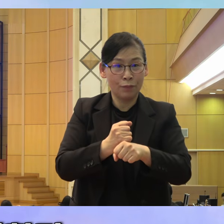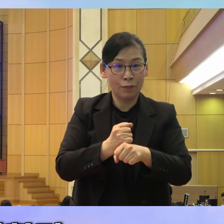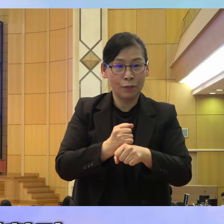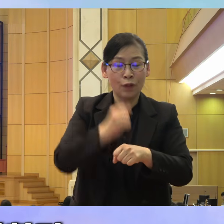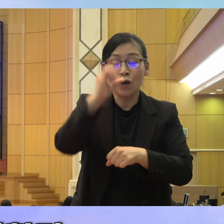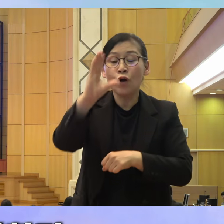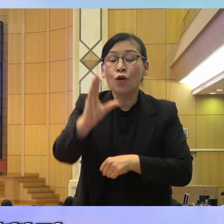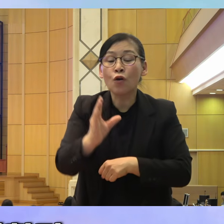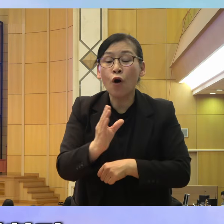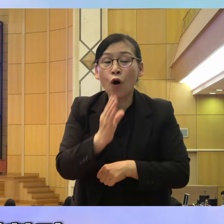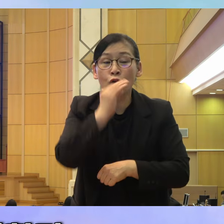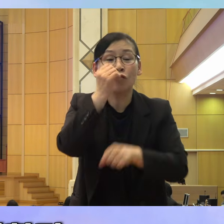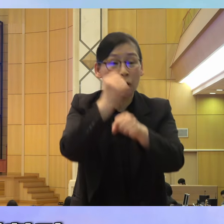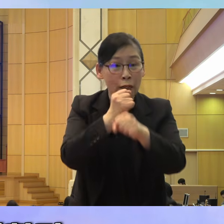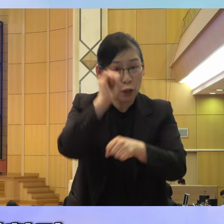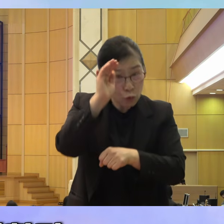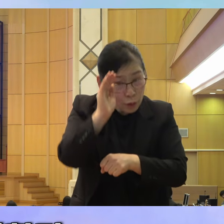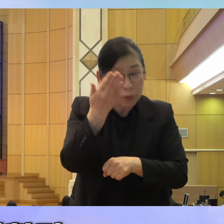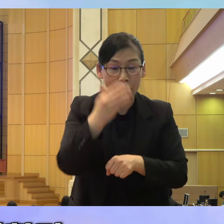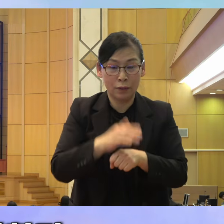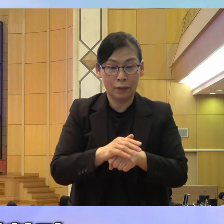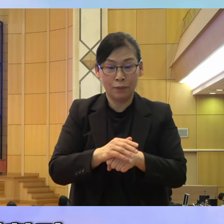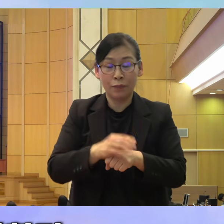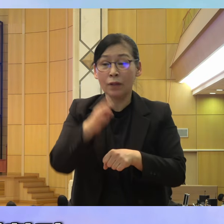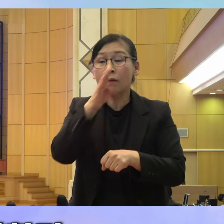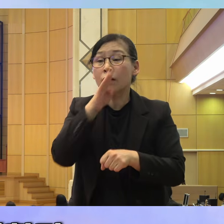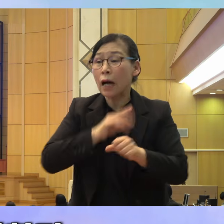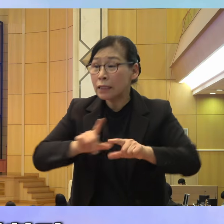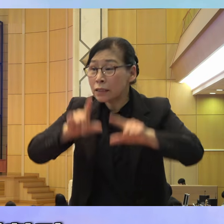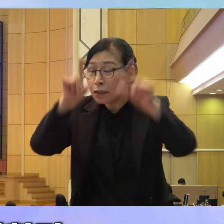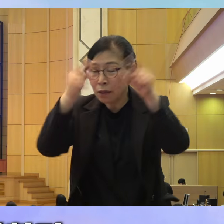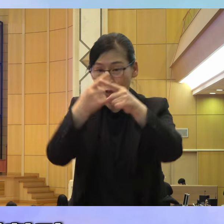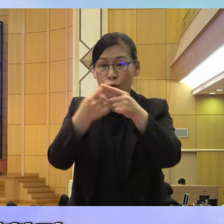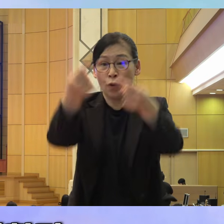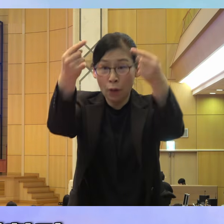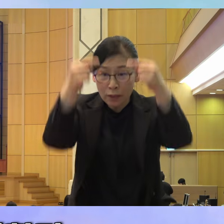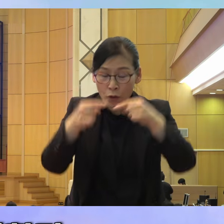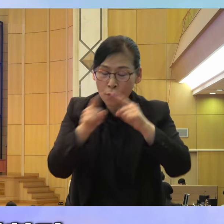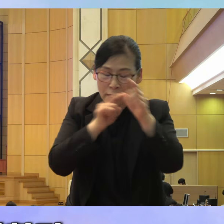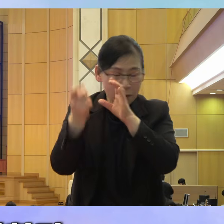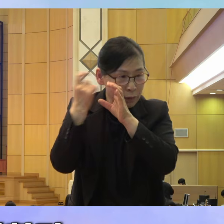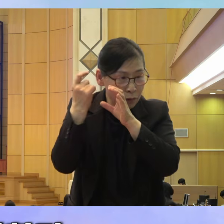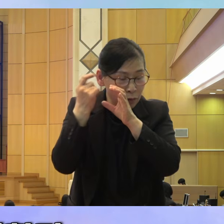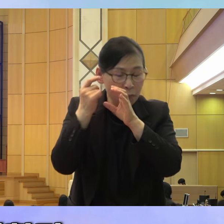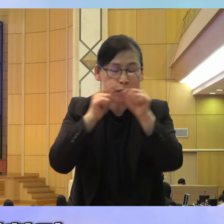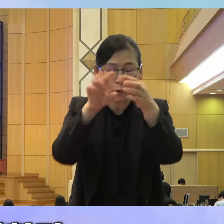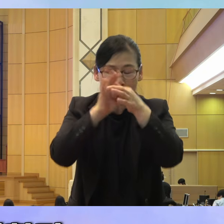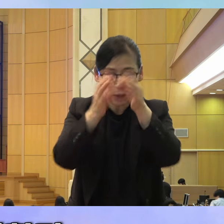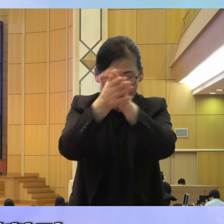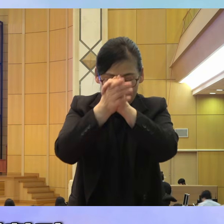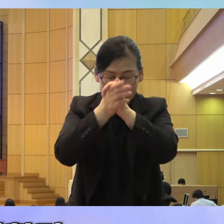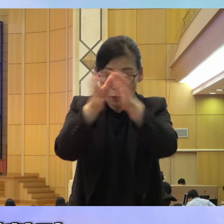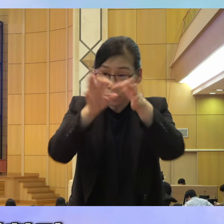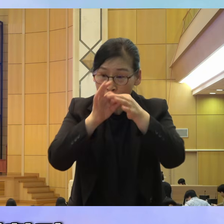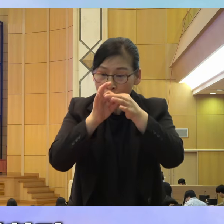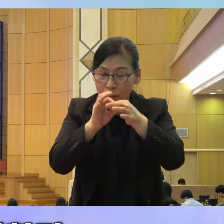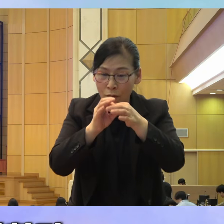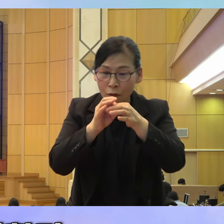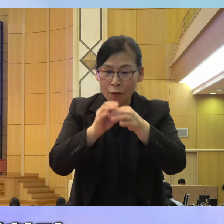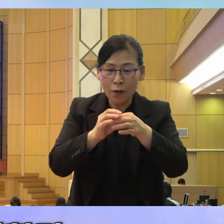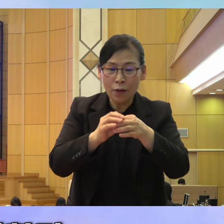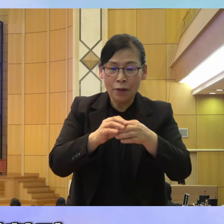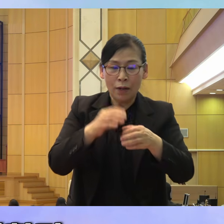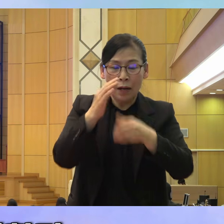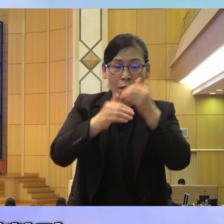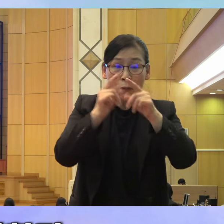거룩히 지키라는 거야. 거룩하게 되는 거거든. 안식일 날 교회에 와서 말씀을 통해서 기도를 통해서 디모데전서